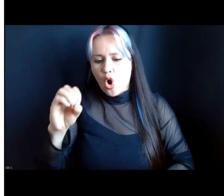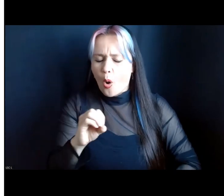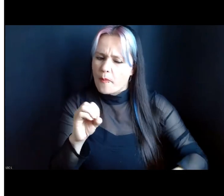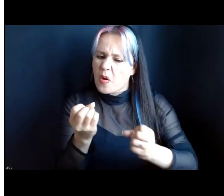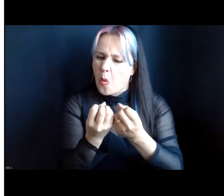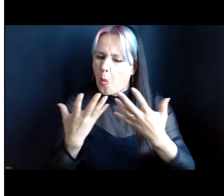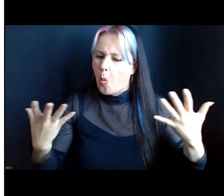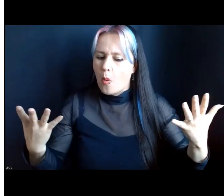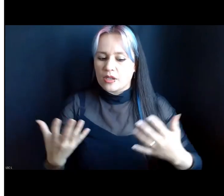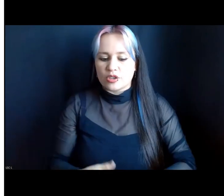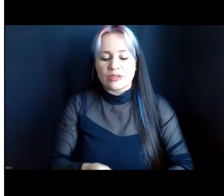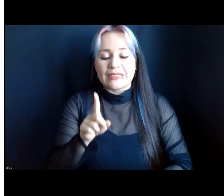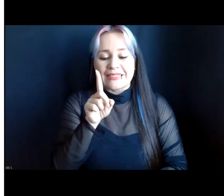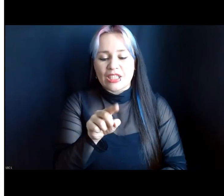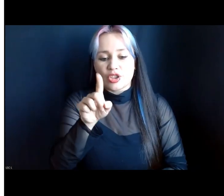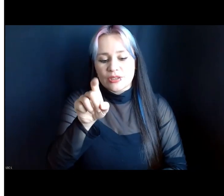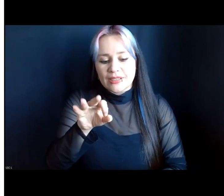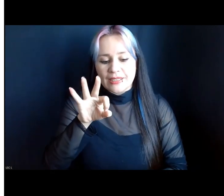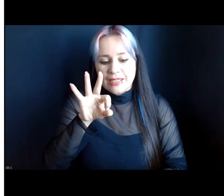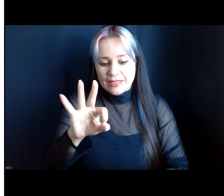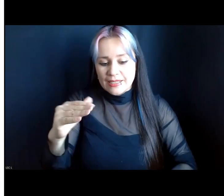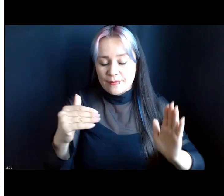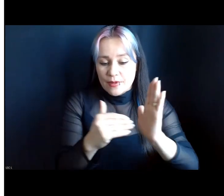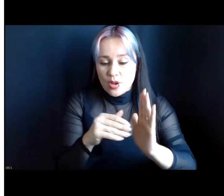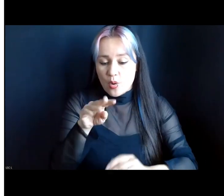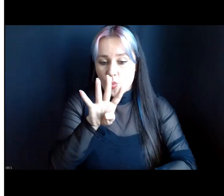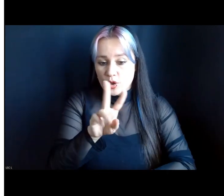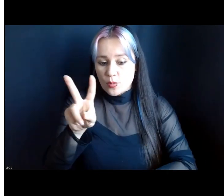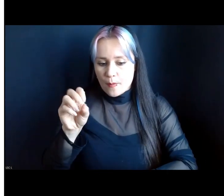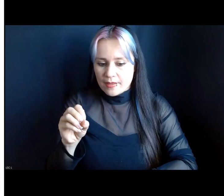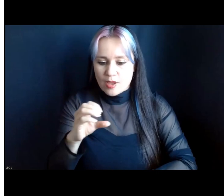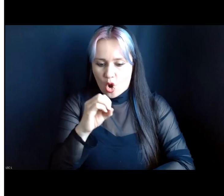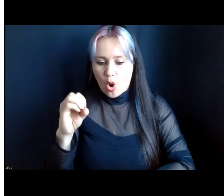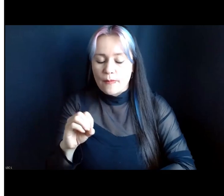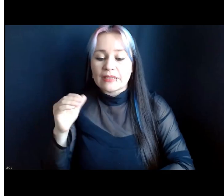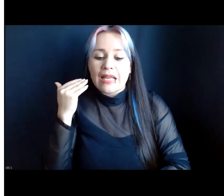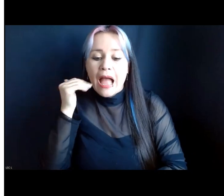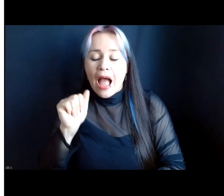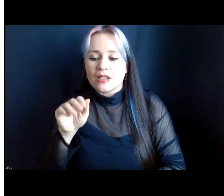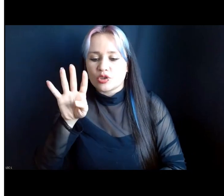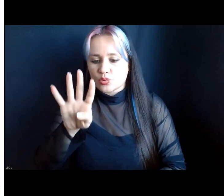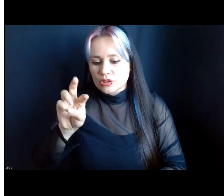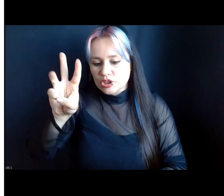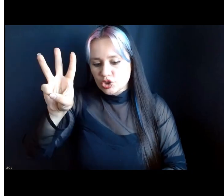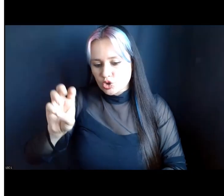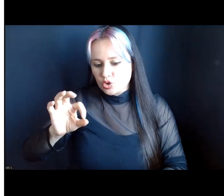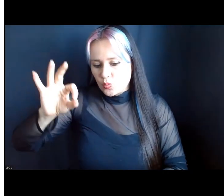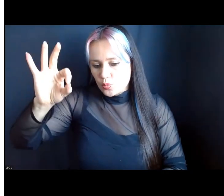16342 hombres 48 por 150.900